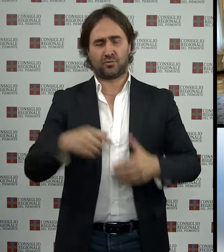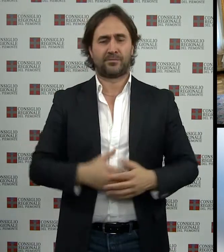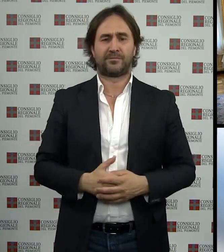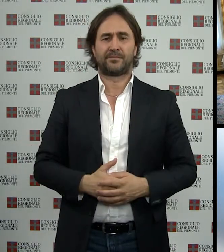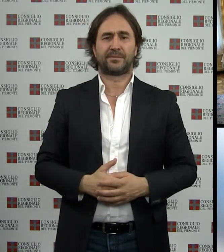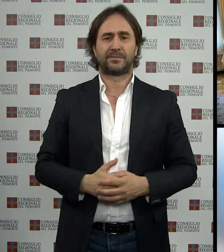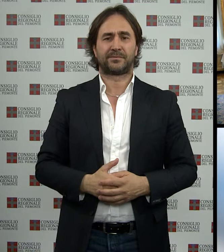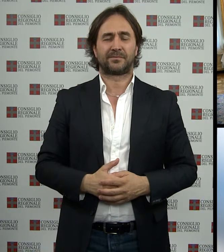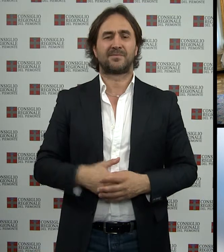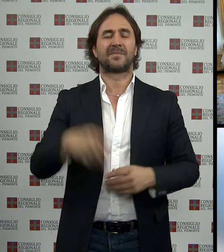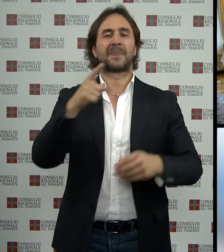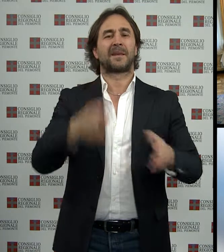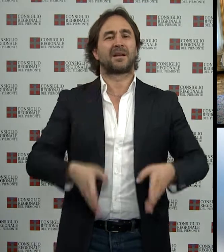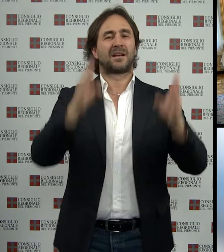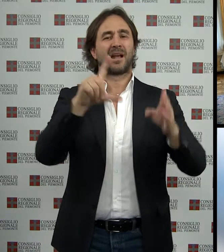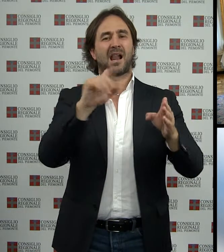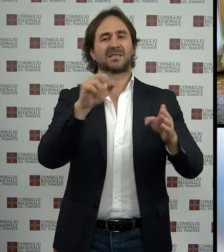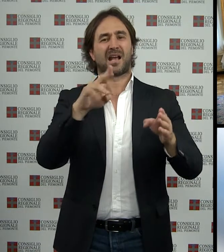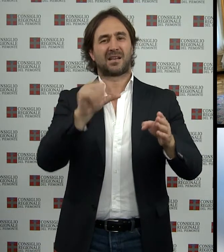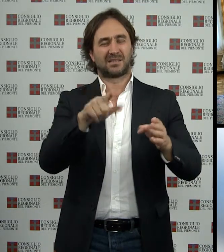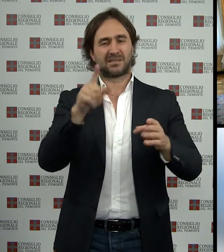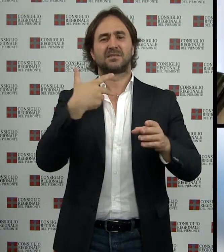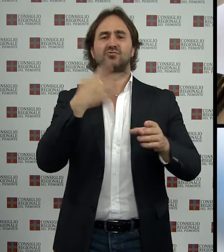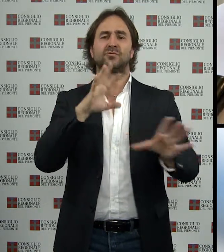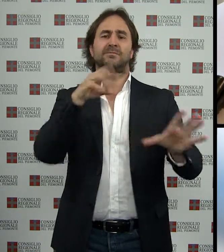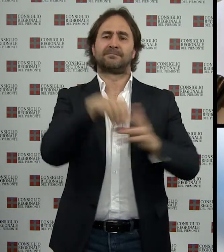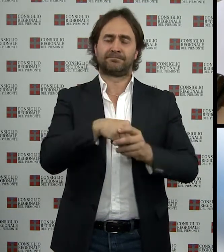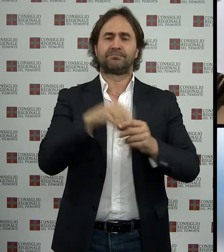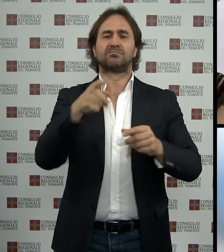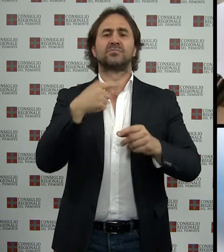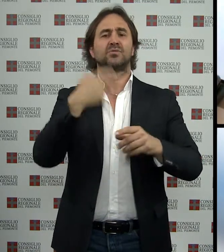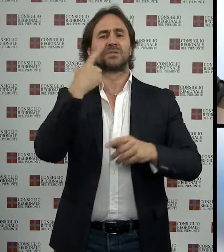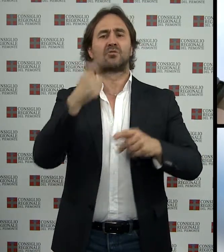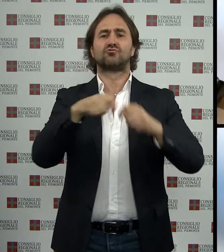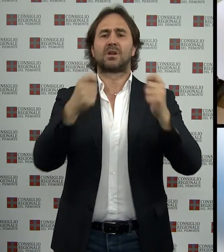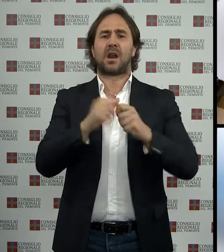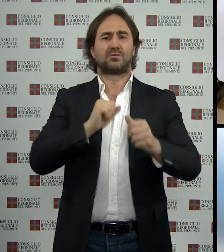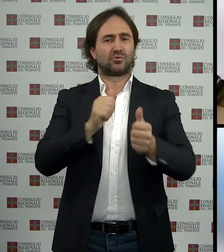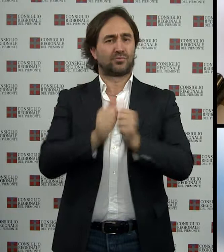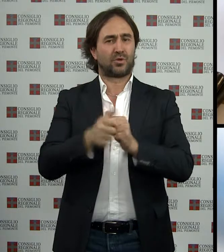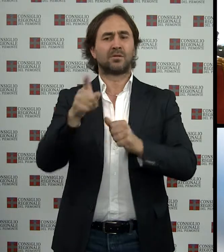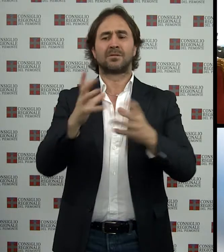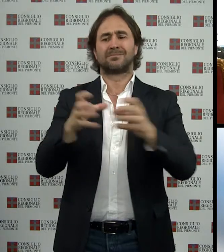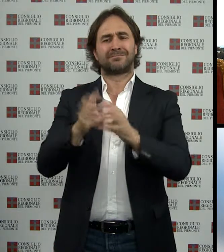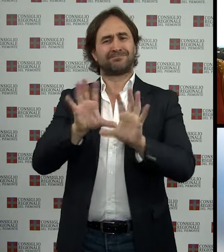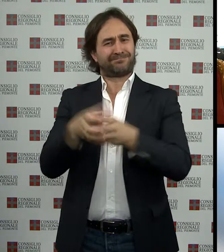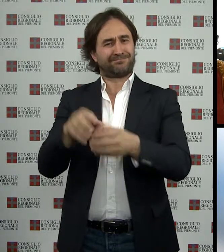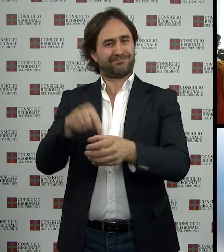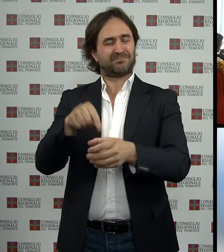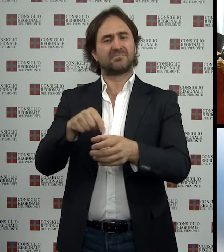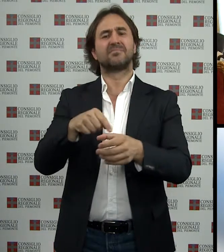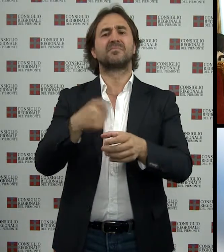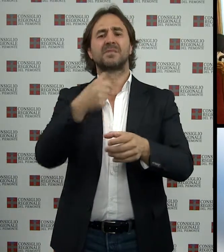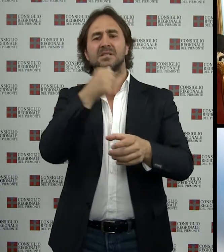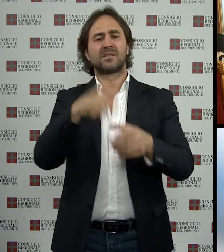Si è insediato a Palazzo Laskers il Comitato Esecutivo degli Stati Generali dello Sport, organismo recentemente istituito per diffondere le